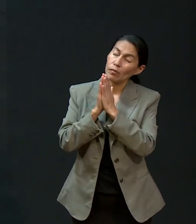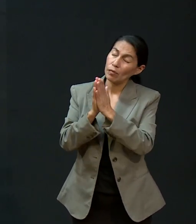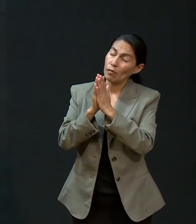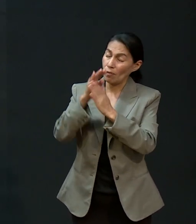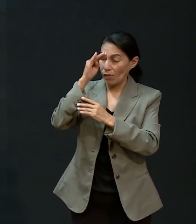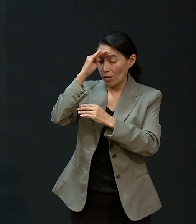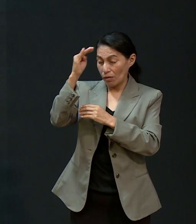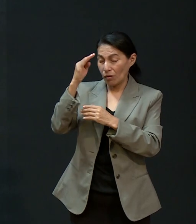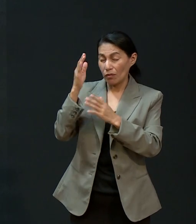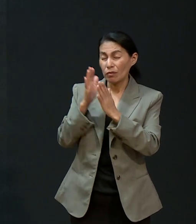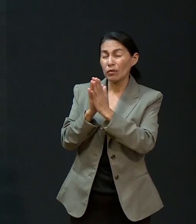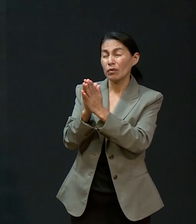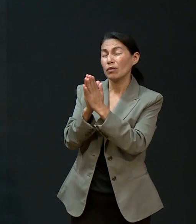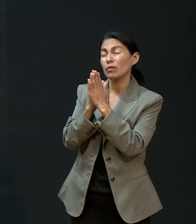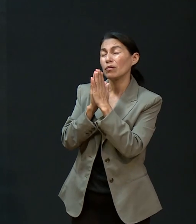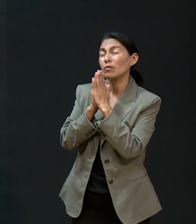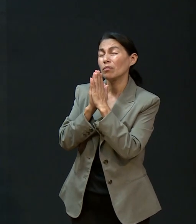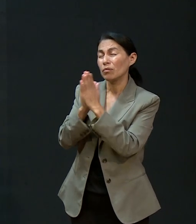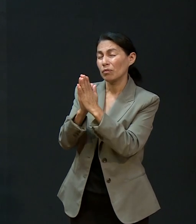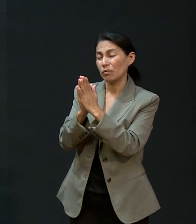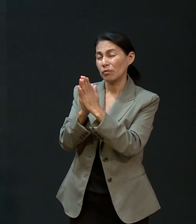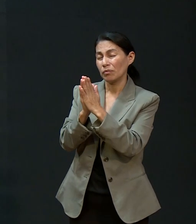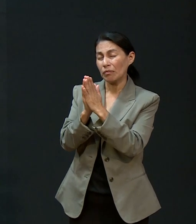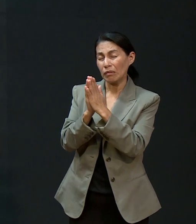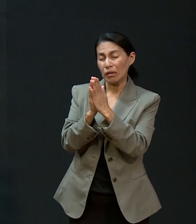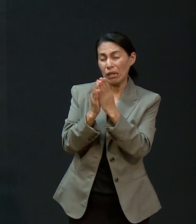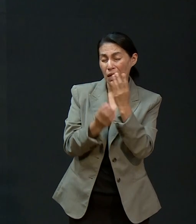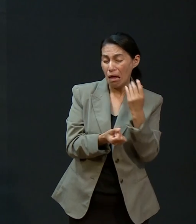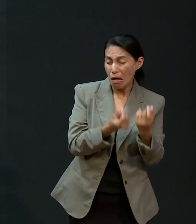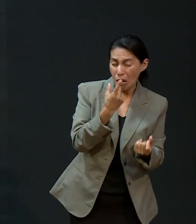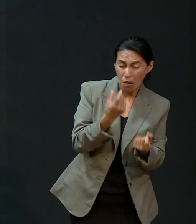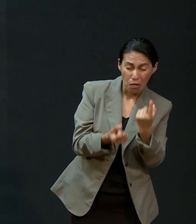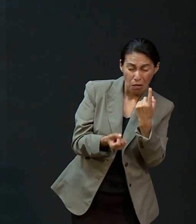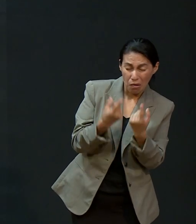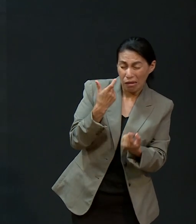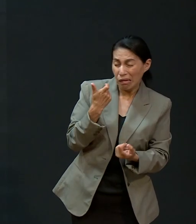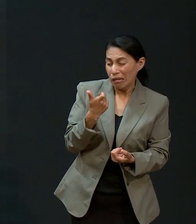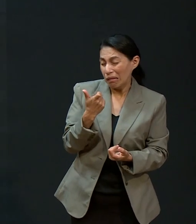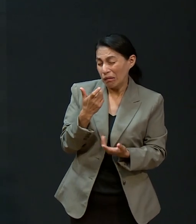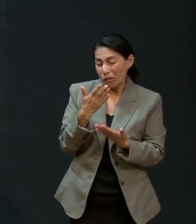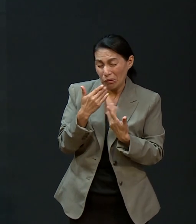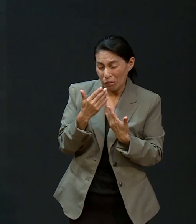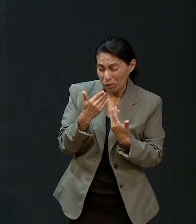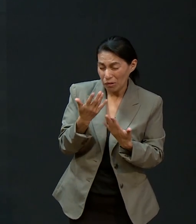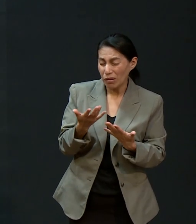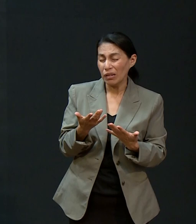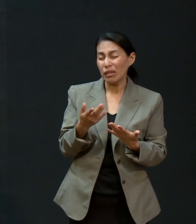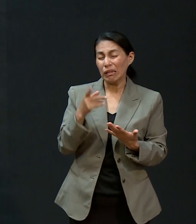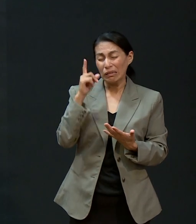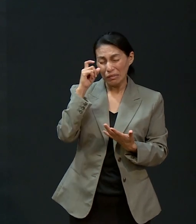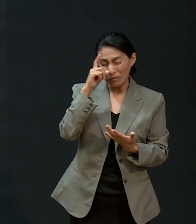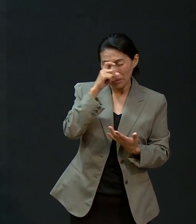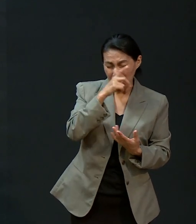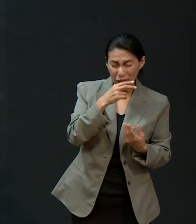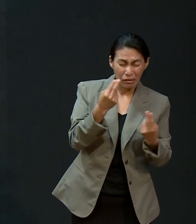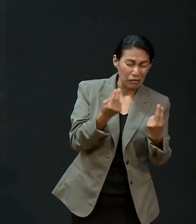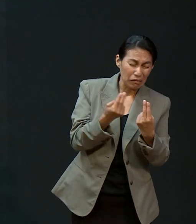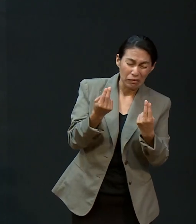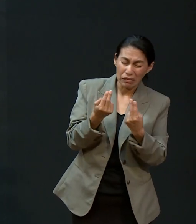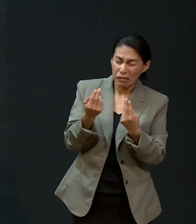te pedimos si hay alguna falta de monetaria,